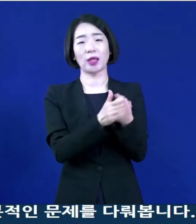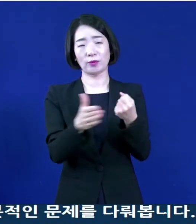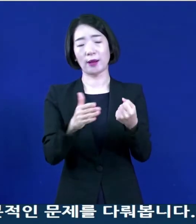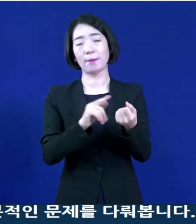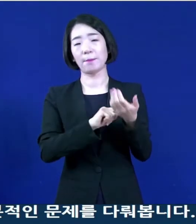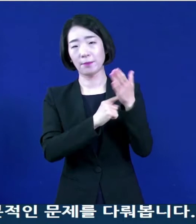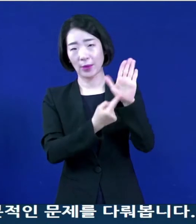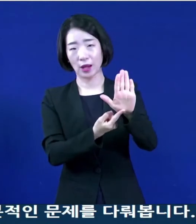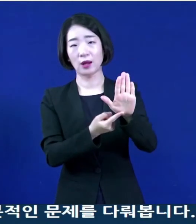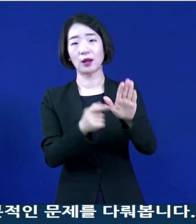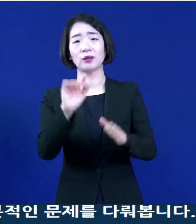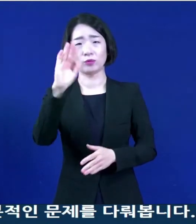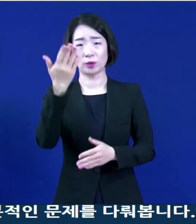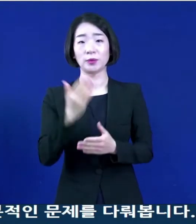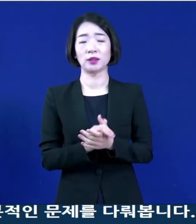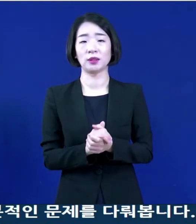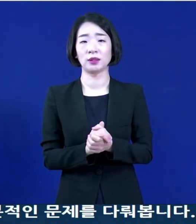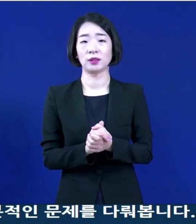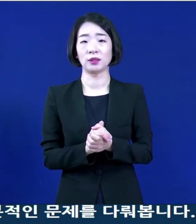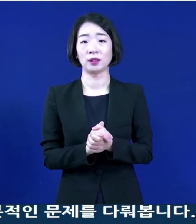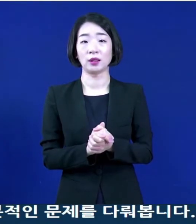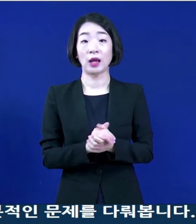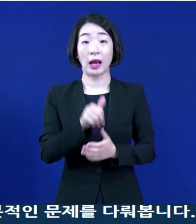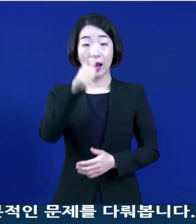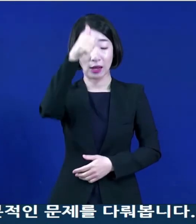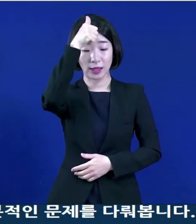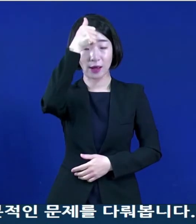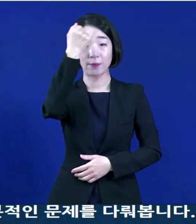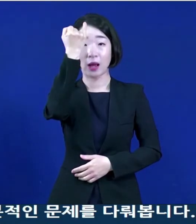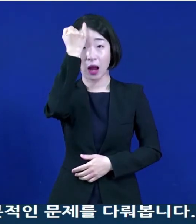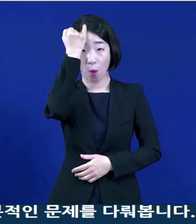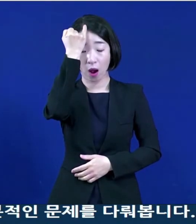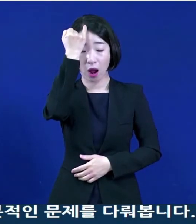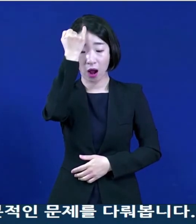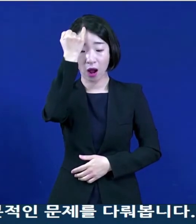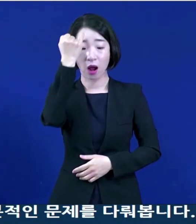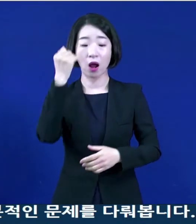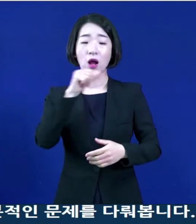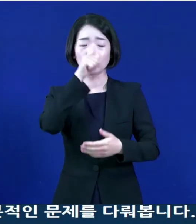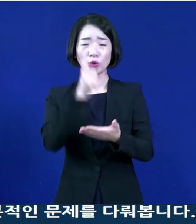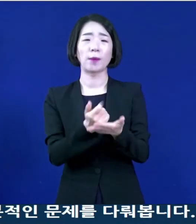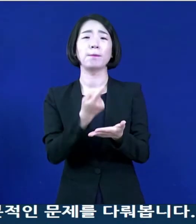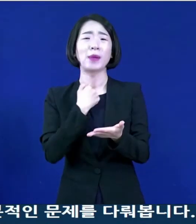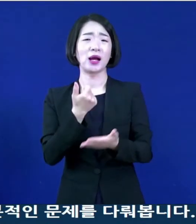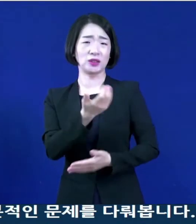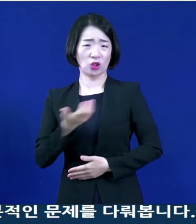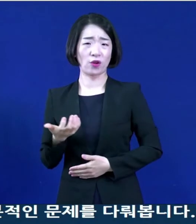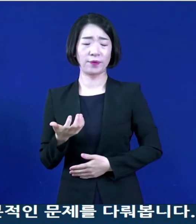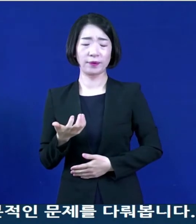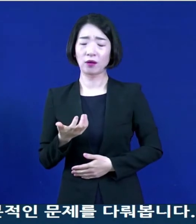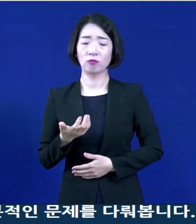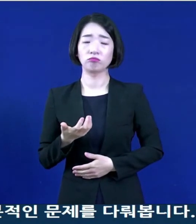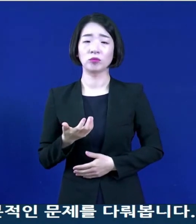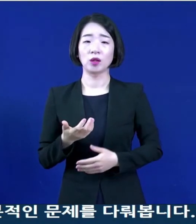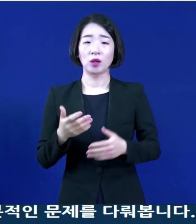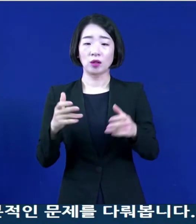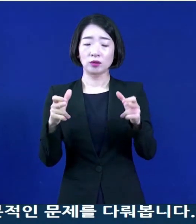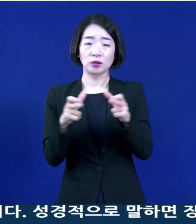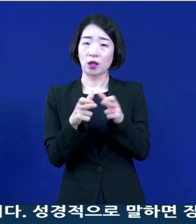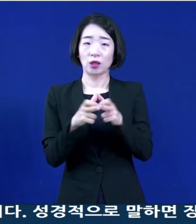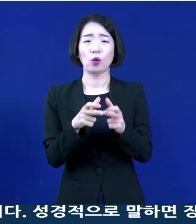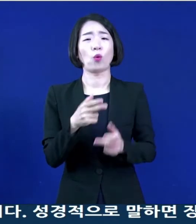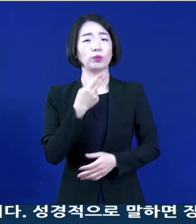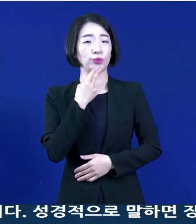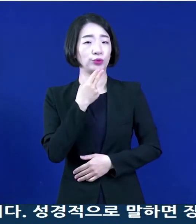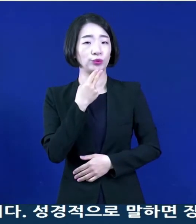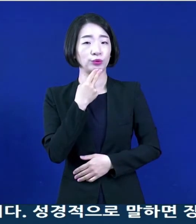에덴 동산에 아담과 하와가 죄를 짓기 전에는 장애가 없었습니다. 마찬가지로 이 세상이